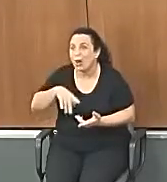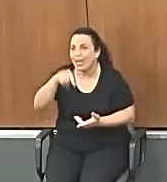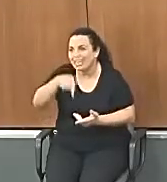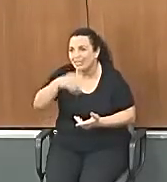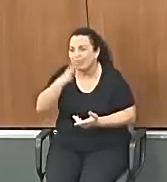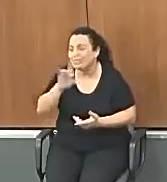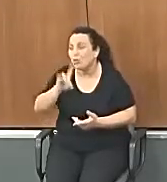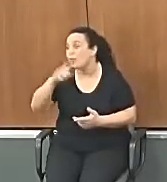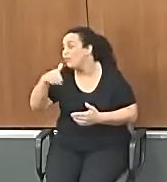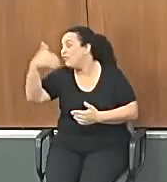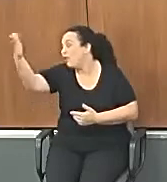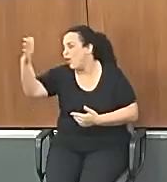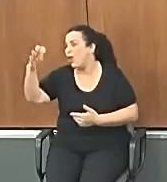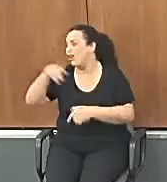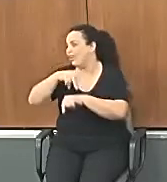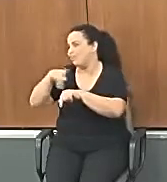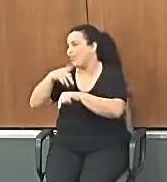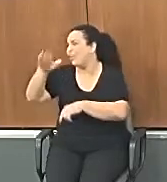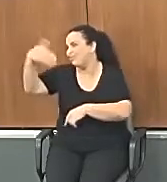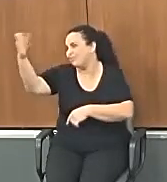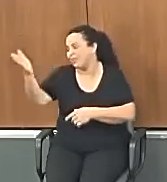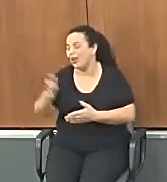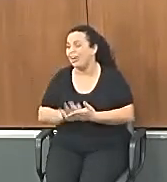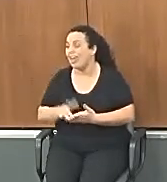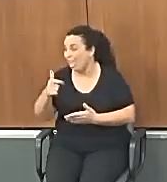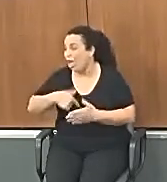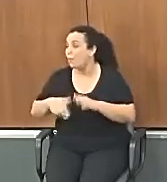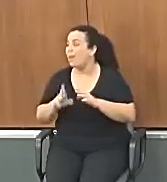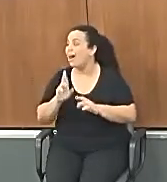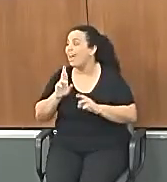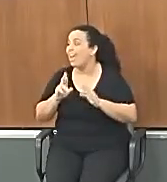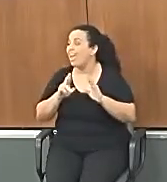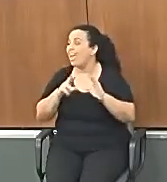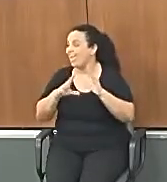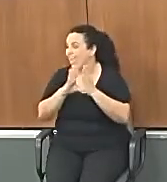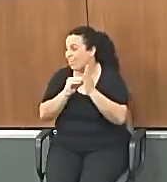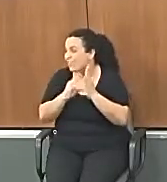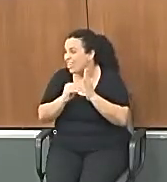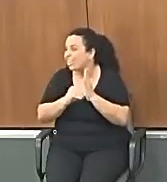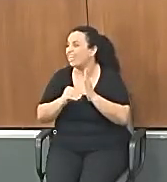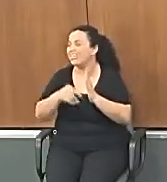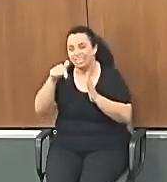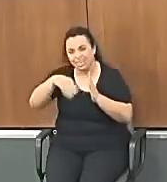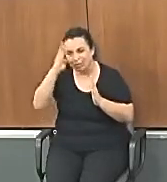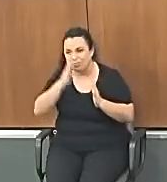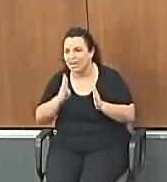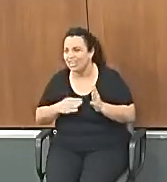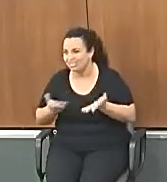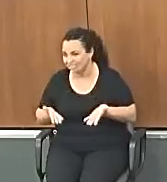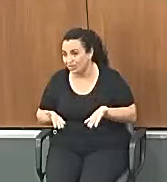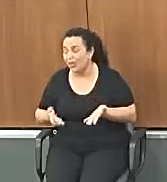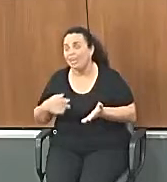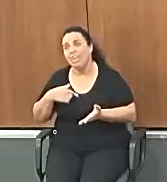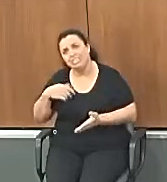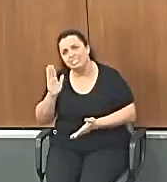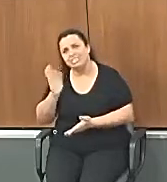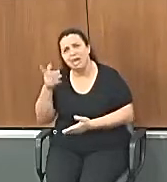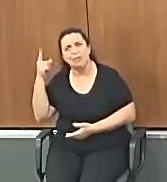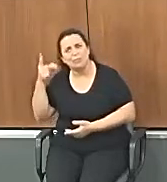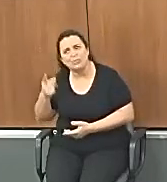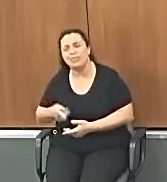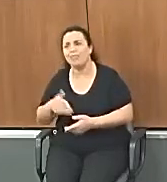sedes de uma estrutura física que é referência também no brasil e há algum tempo a gente vinha conversando